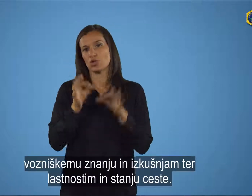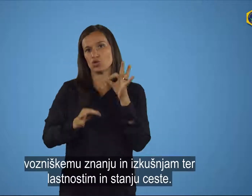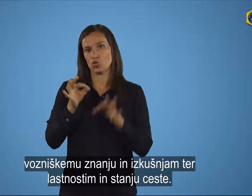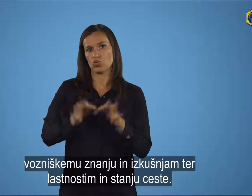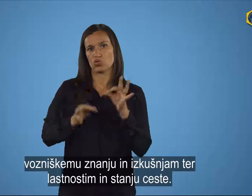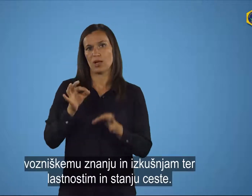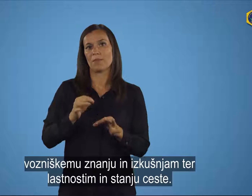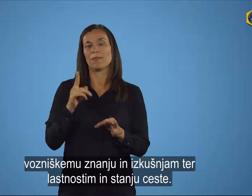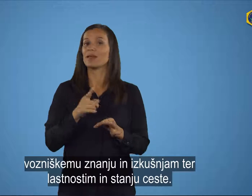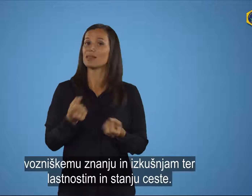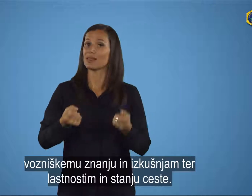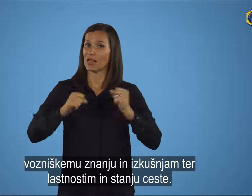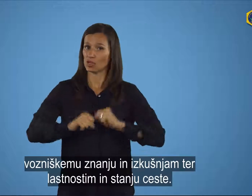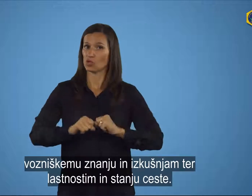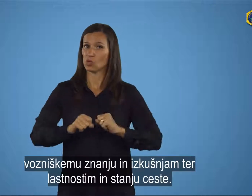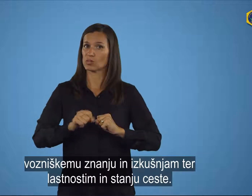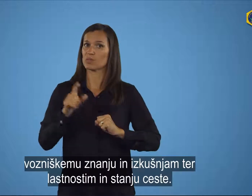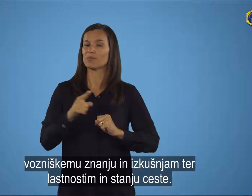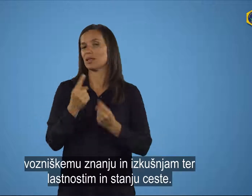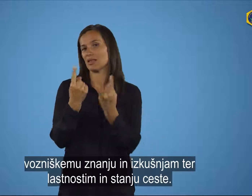izkušnjam ter lastnostim in stanju ceste.